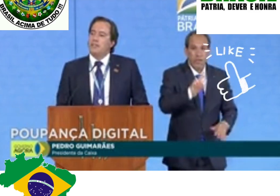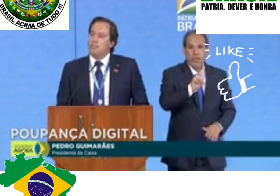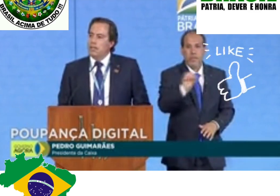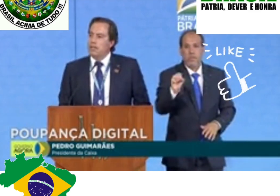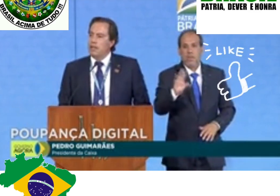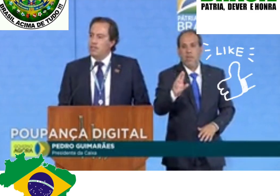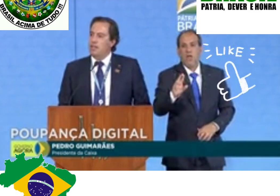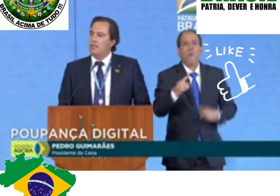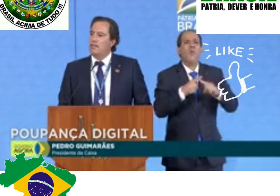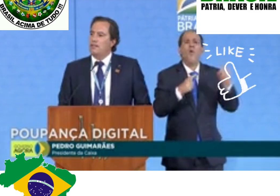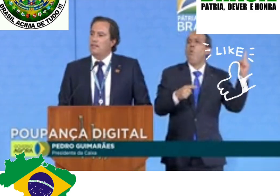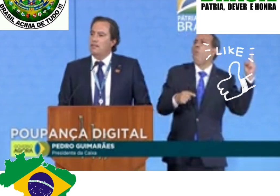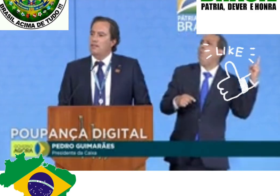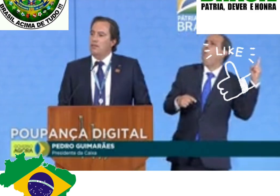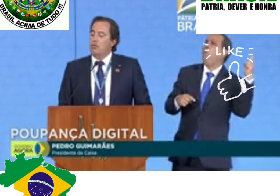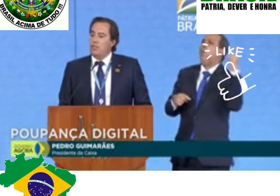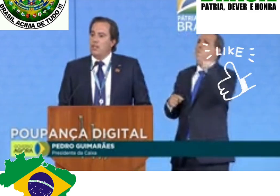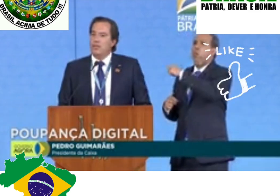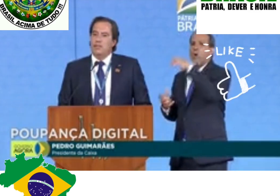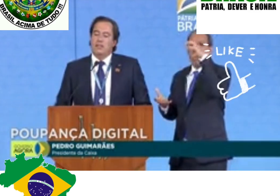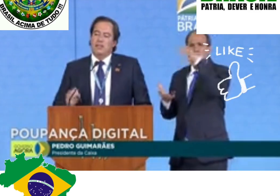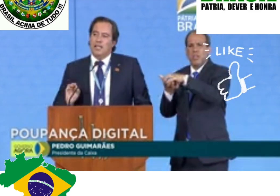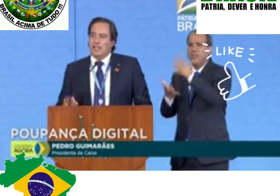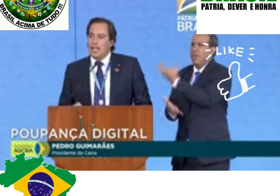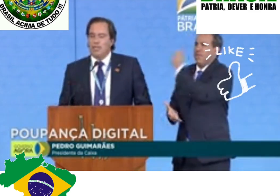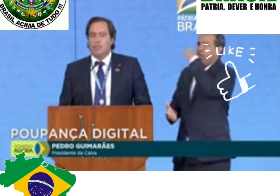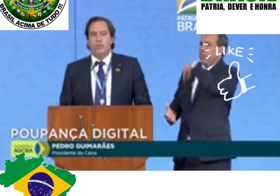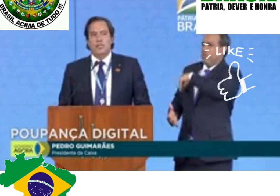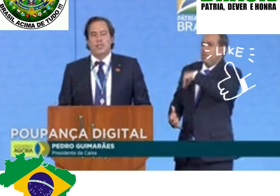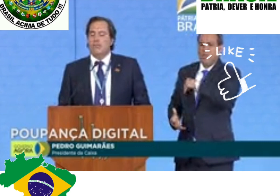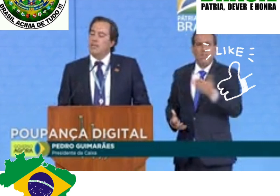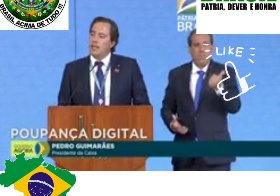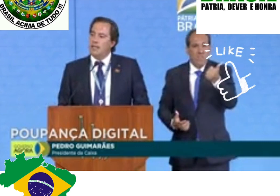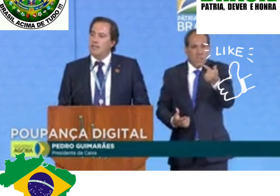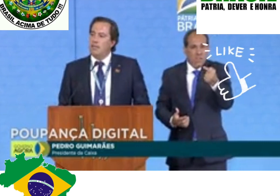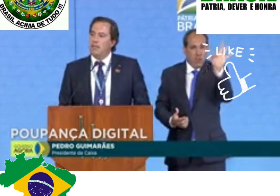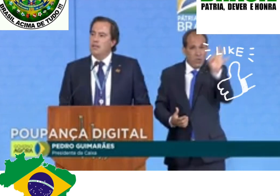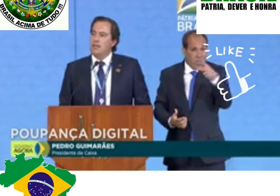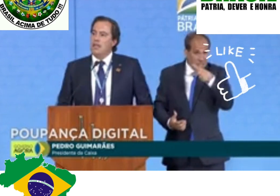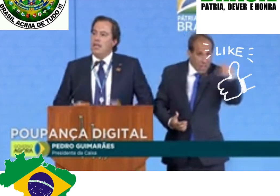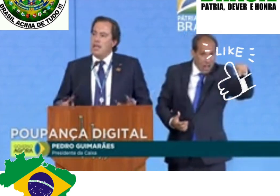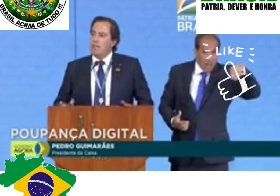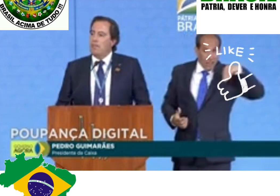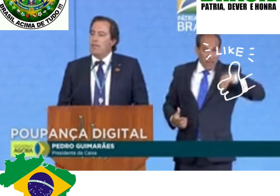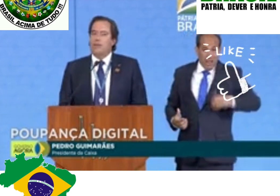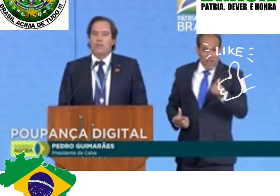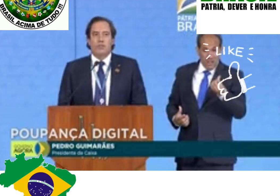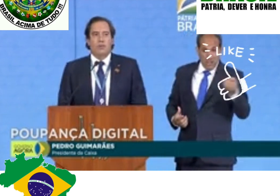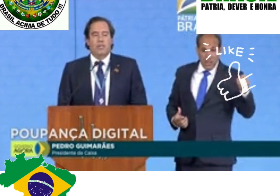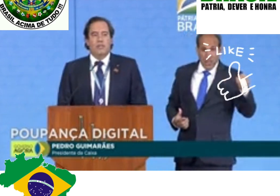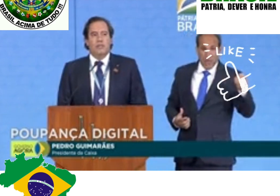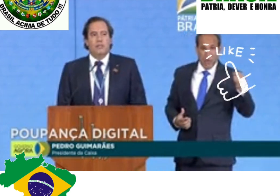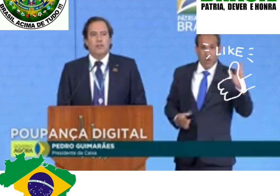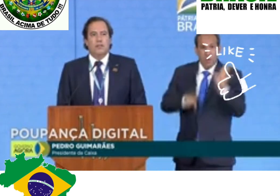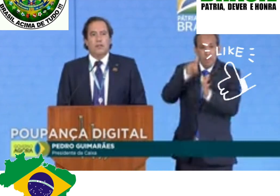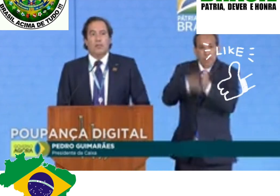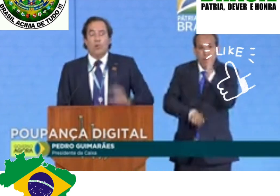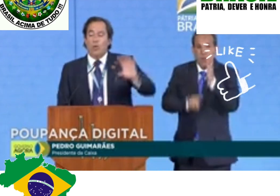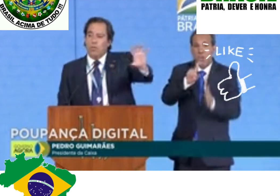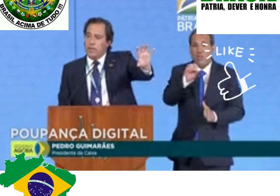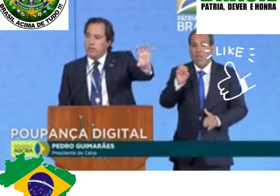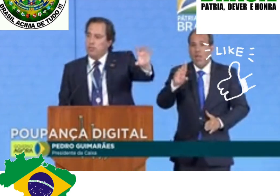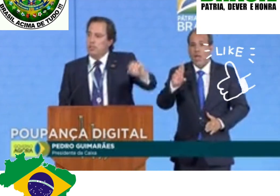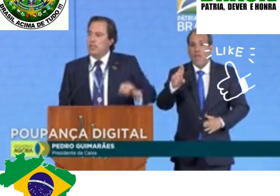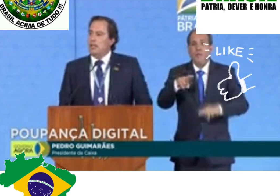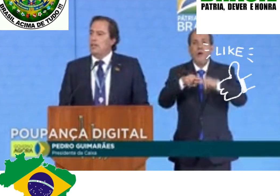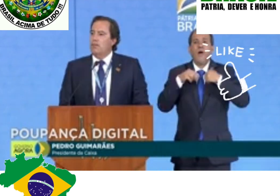e receber na agência. Ou seja, 17% do que ela recebia era para pagar o transporte.